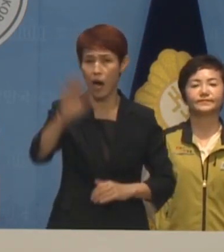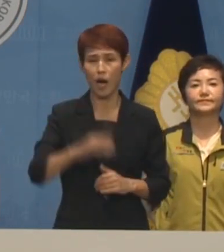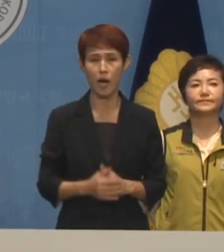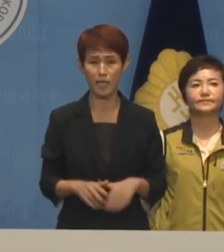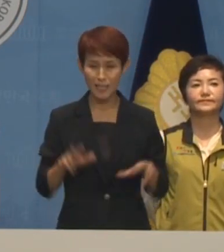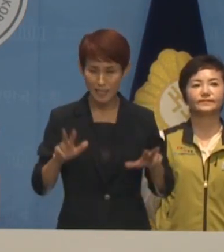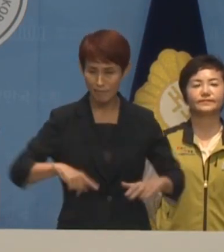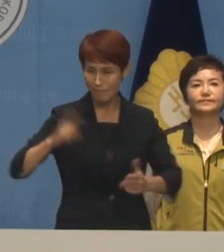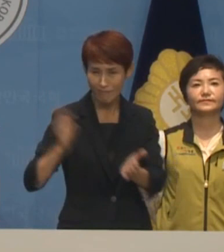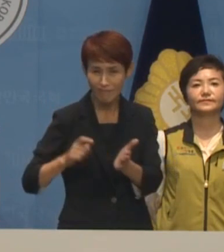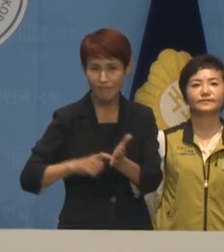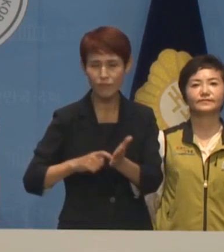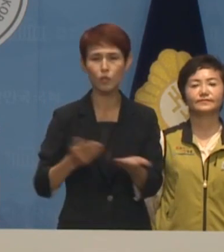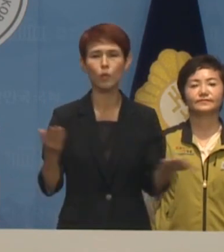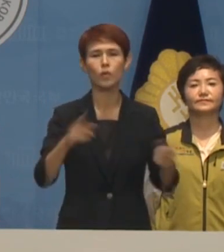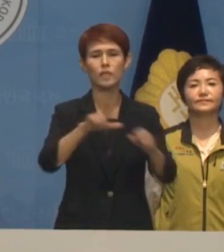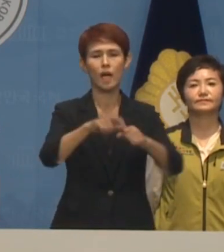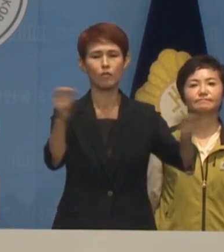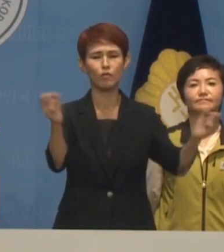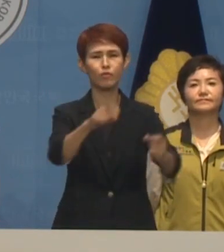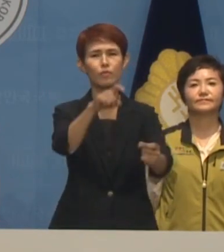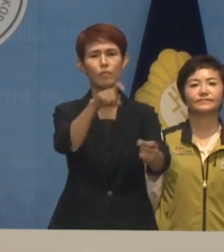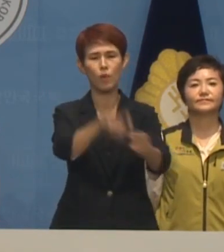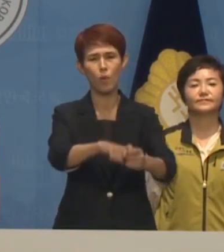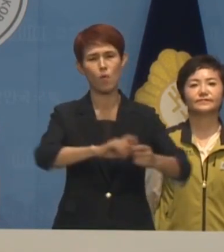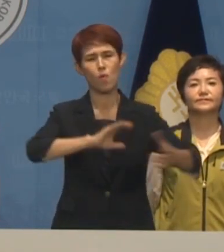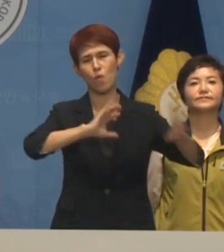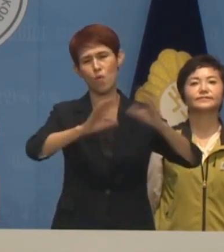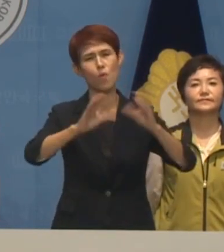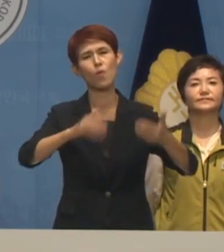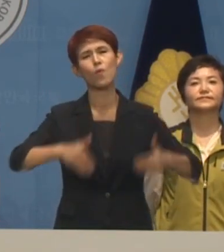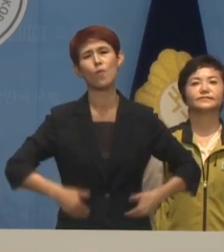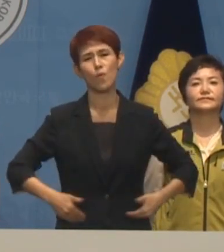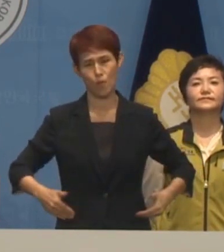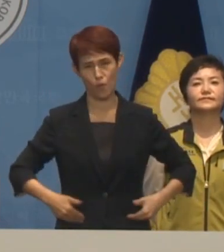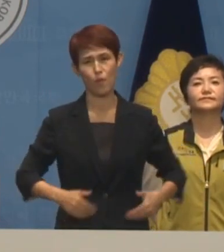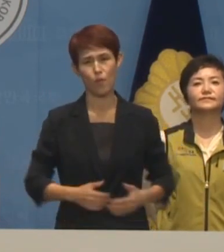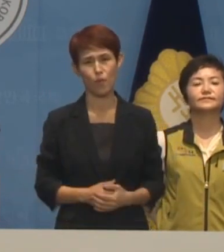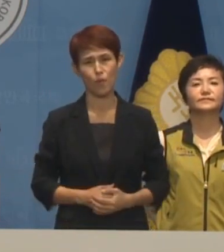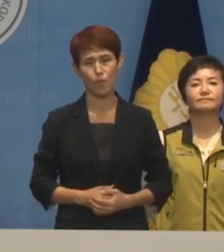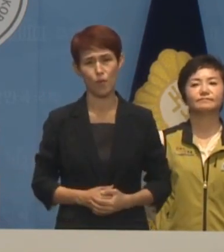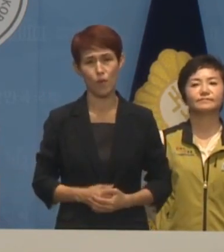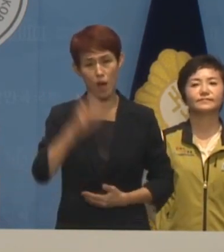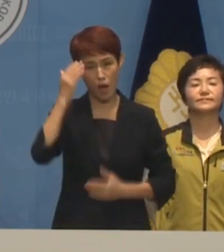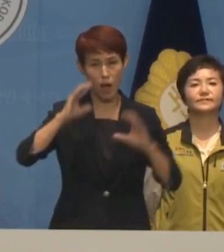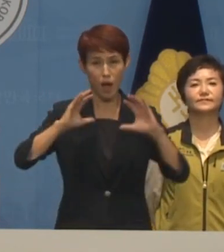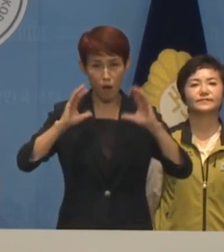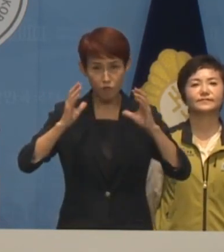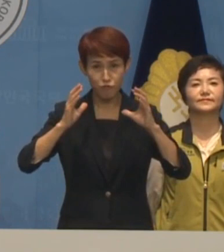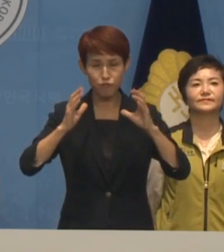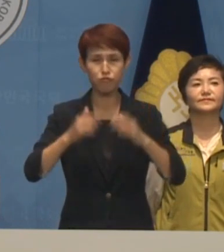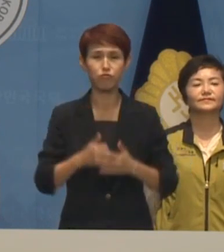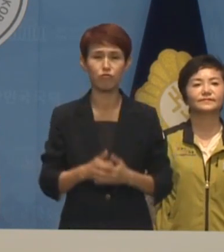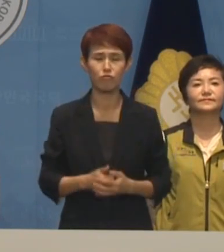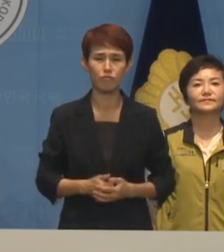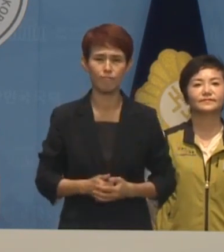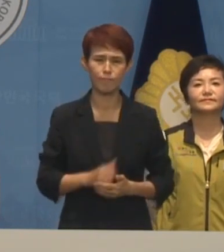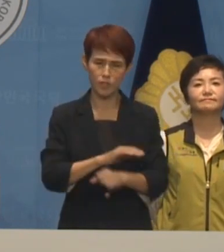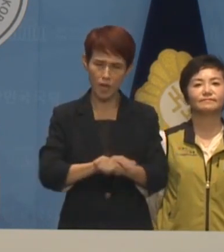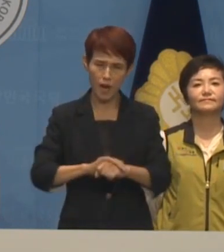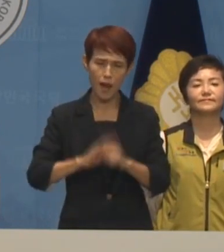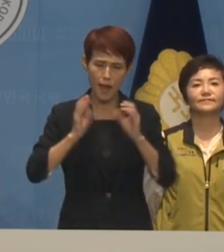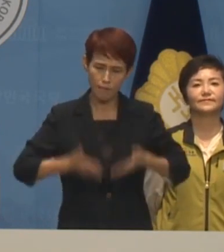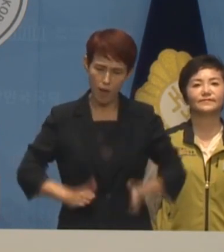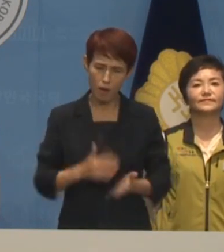지금 당장 노동시간을 줄이기 위한 논의가 필요합니다. 그래야만 대한민국을 온전히 지켜낼 수